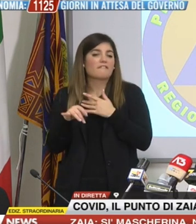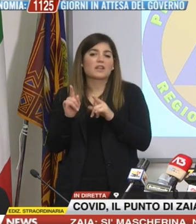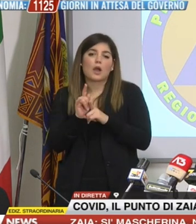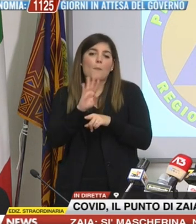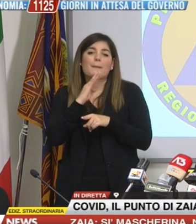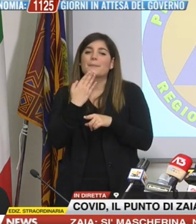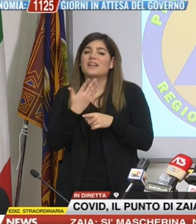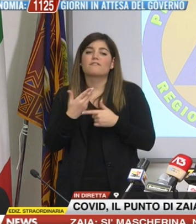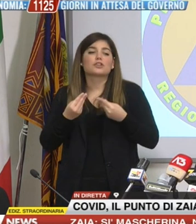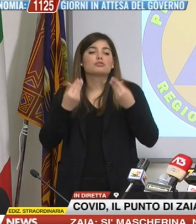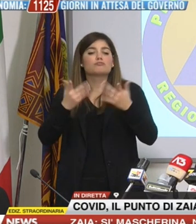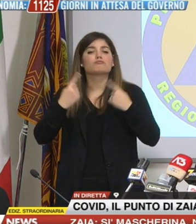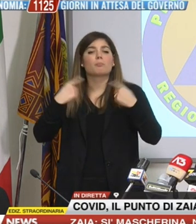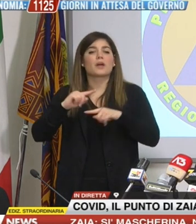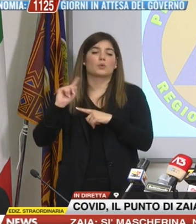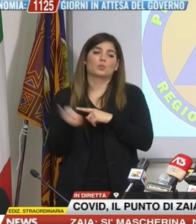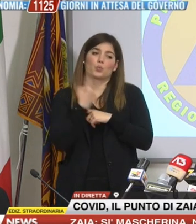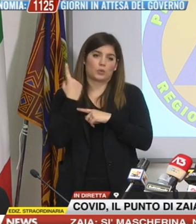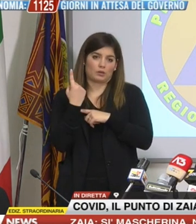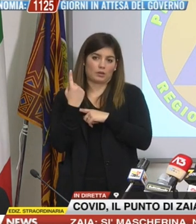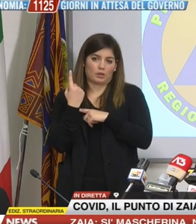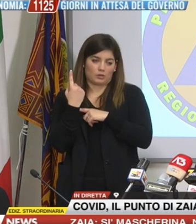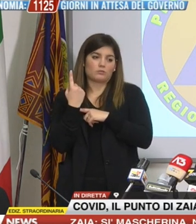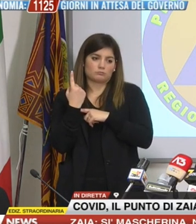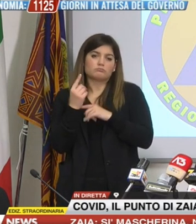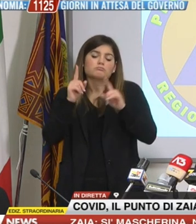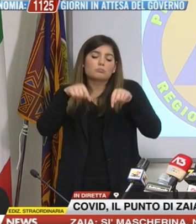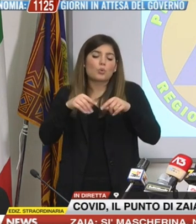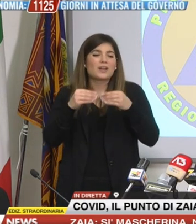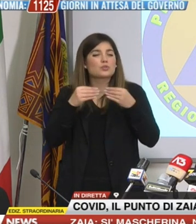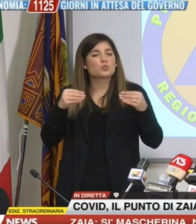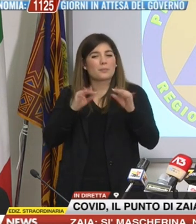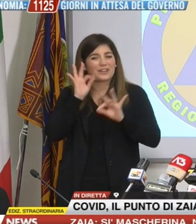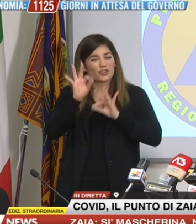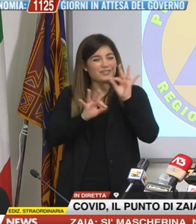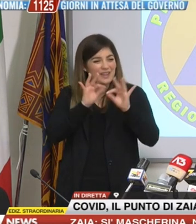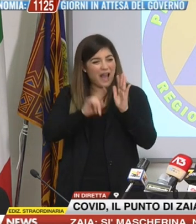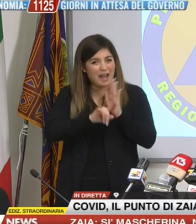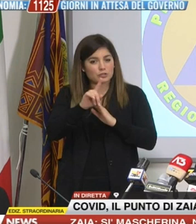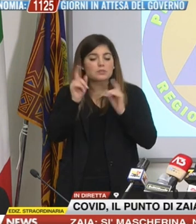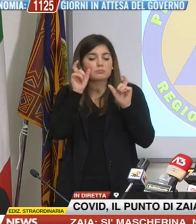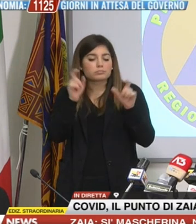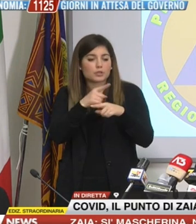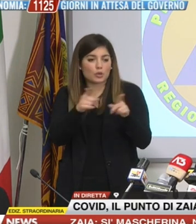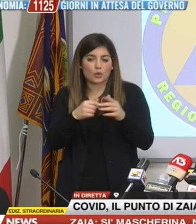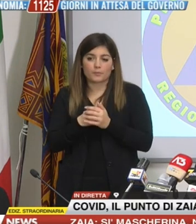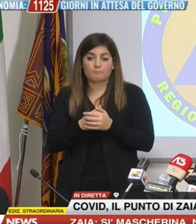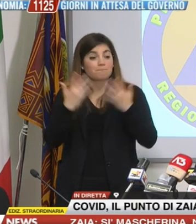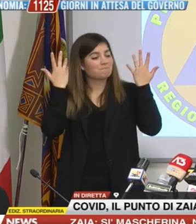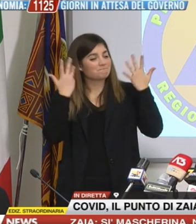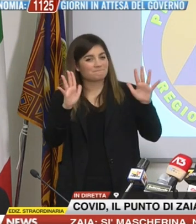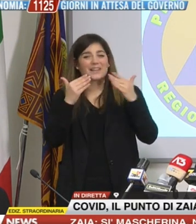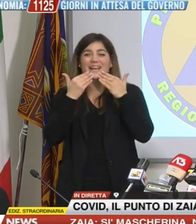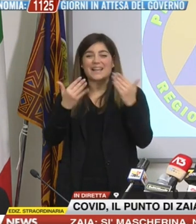di tutti quello di essere presente nel territorio e avere anche questo strumento di diagnosi anche per loro. E con questo